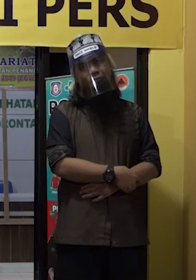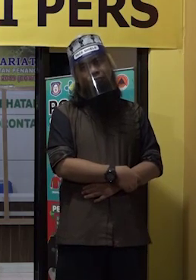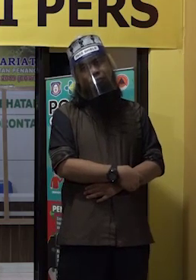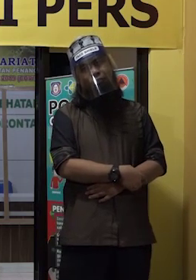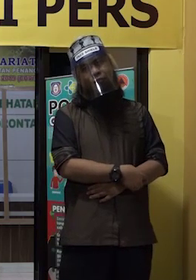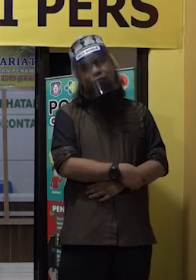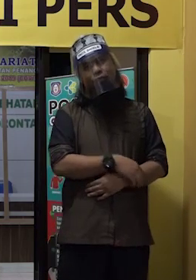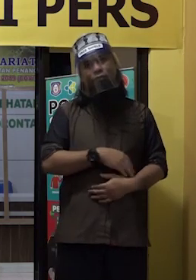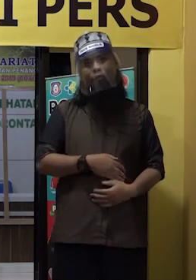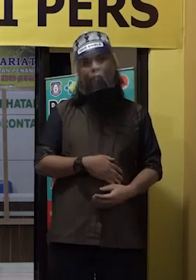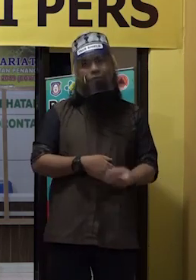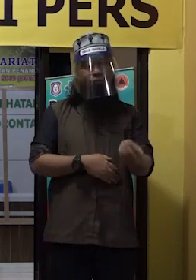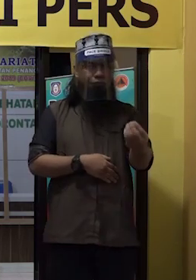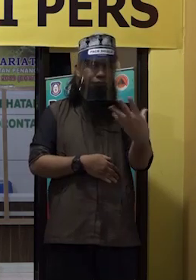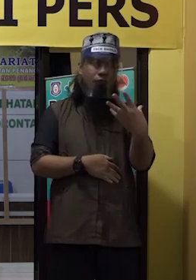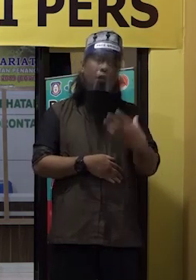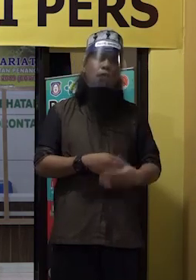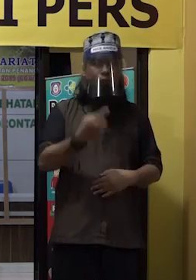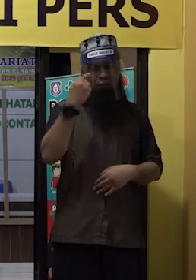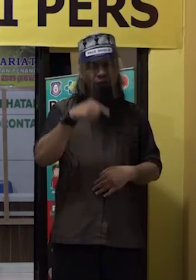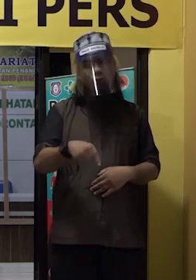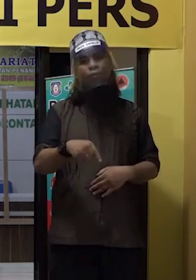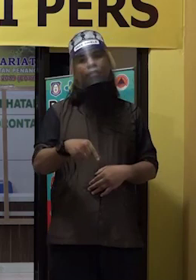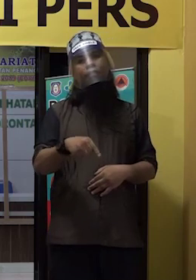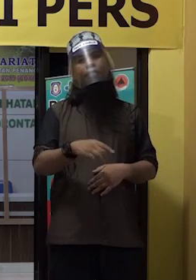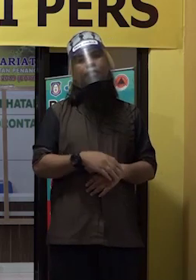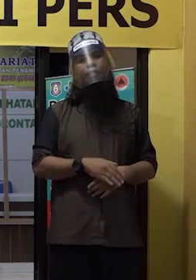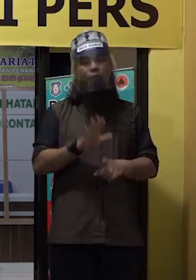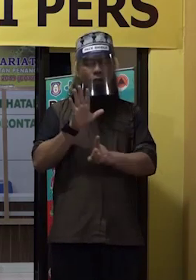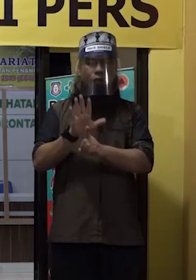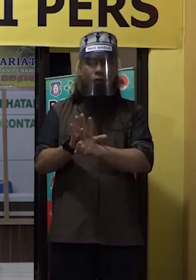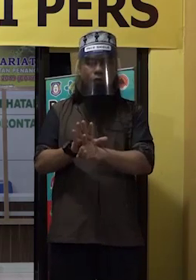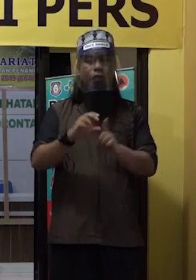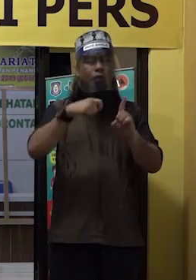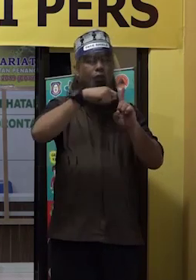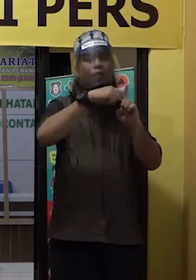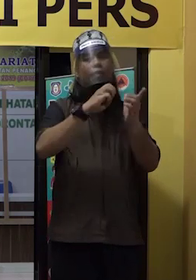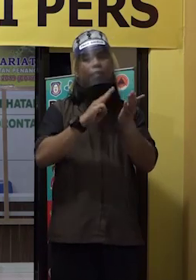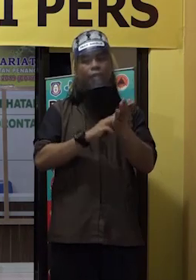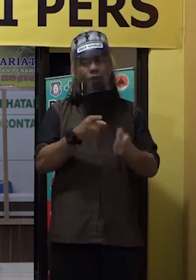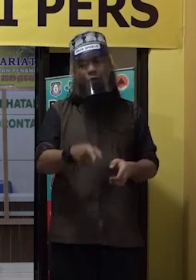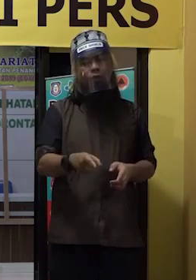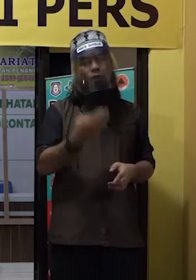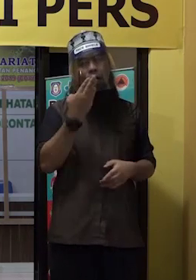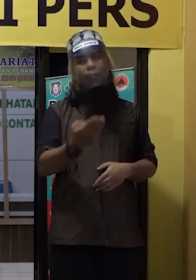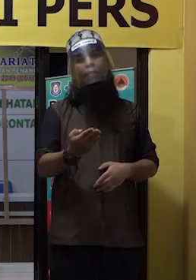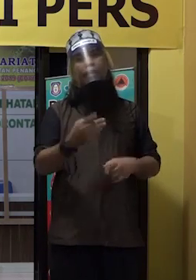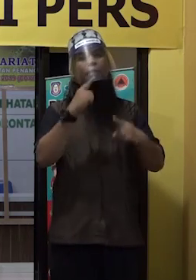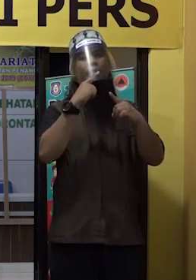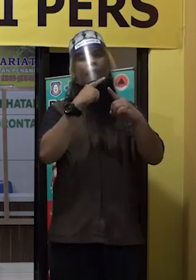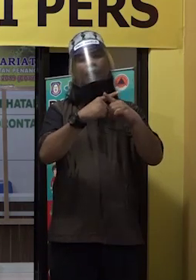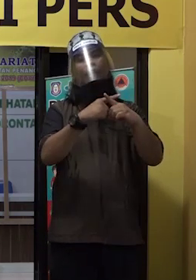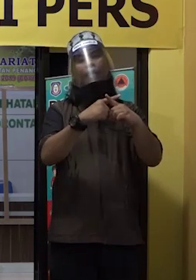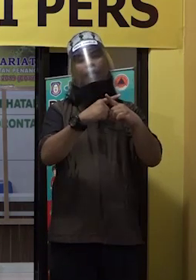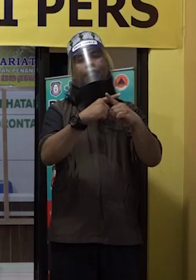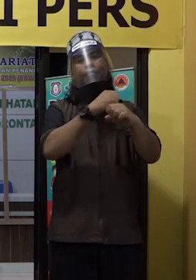situ? Iya, selama mereka melaksanakan dengan disiplin protokol kesehatan yang